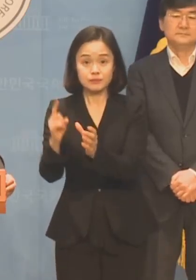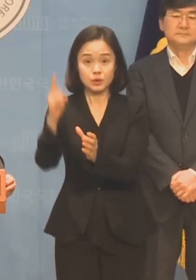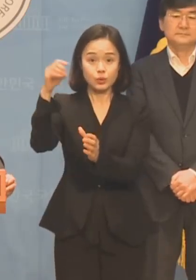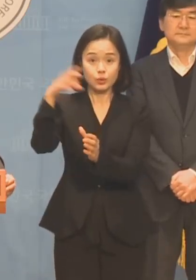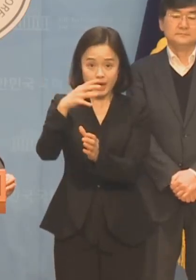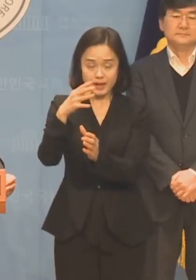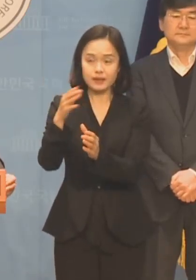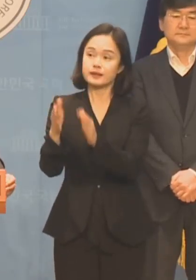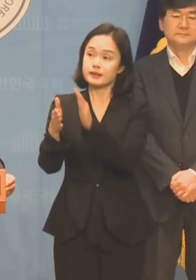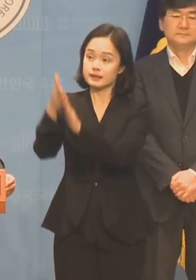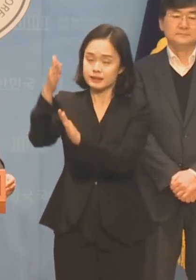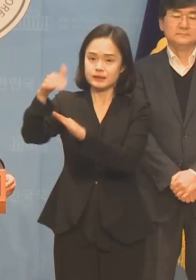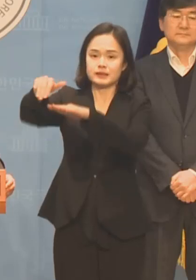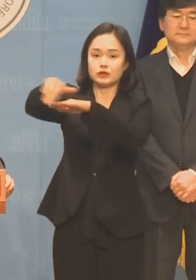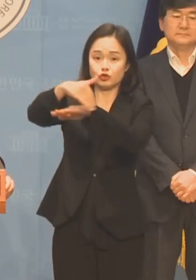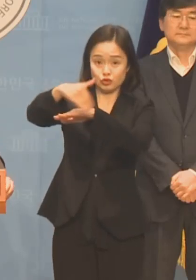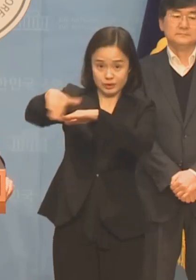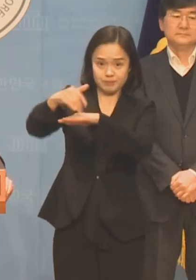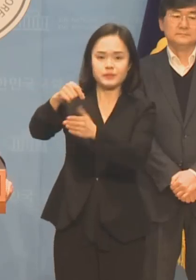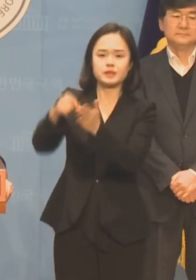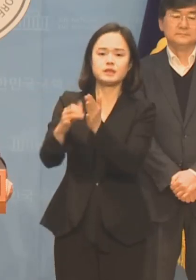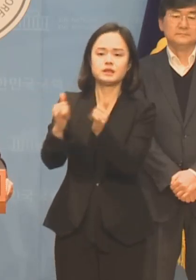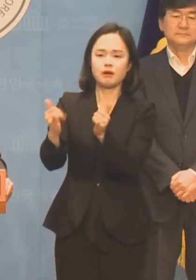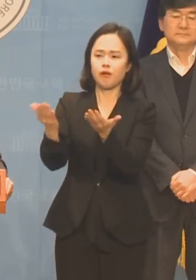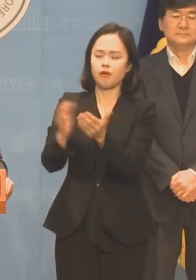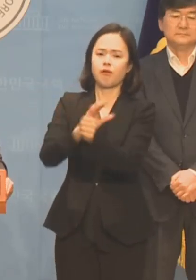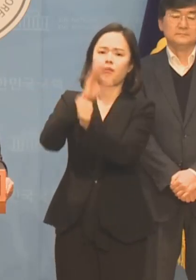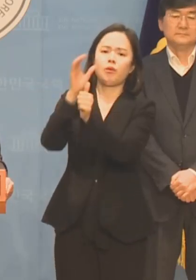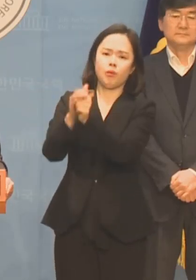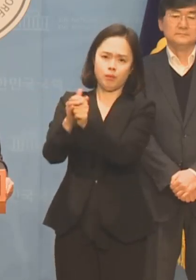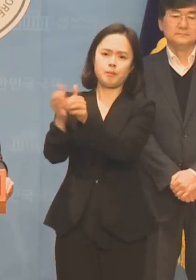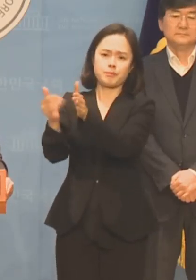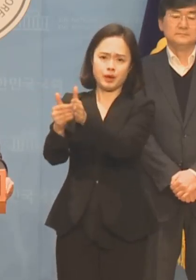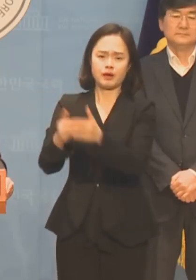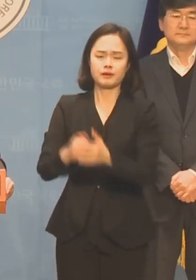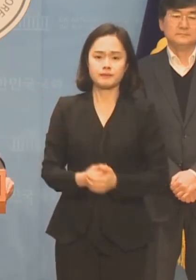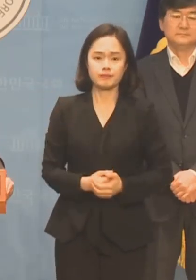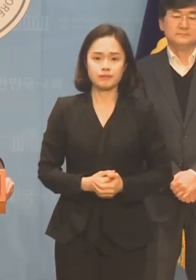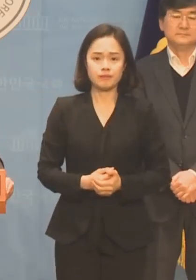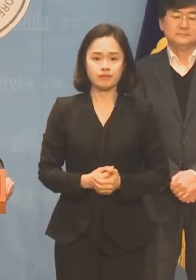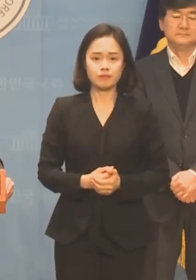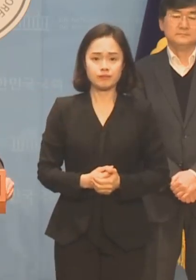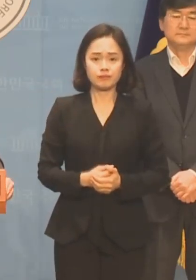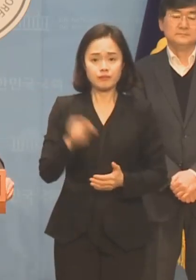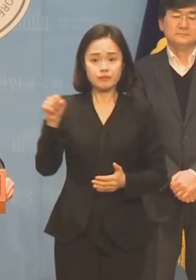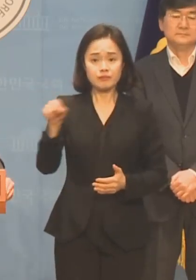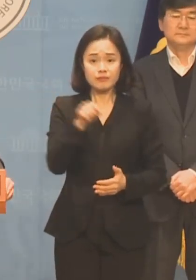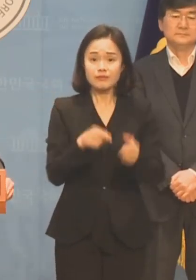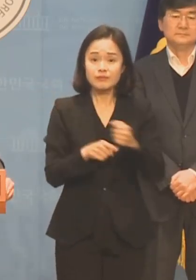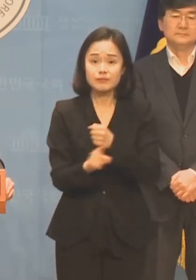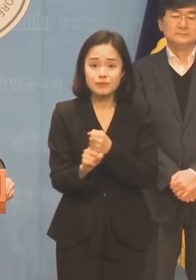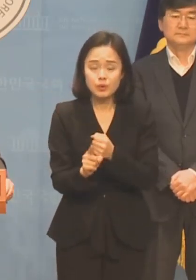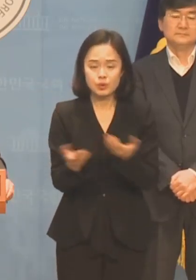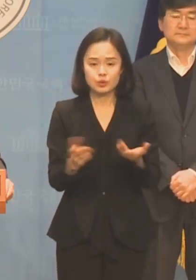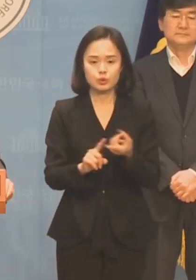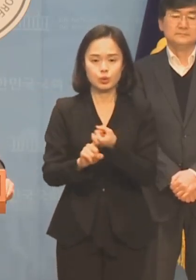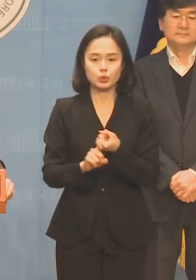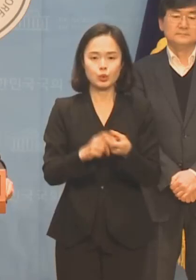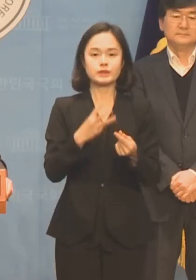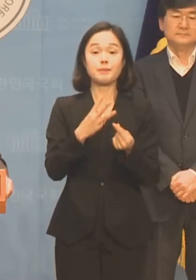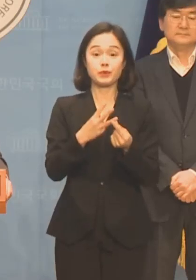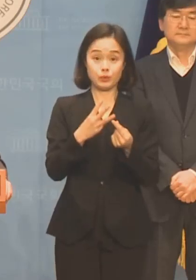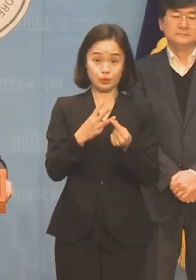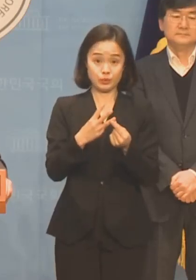발령이 났습니다. 그래서 저희 MBC 3노조 소속 기자들은 원래 88명이